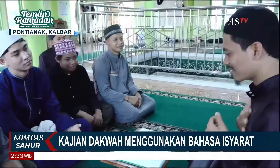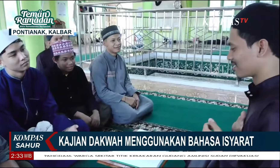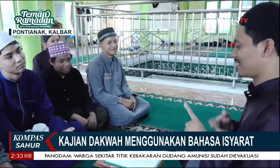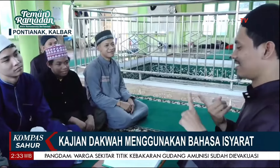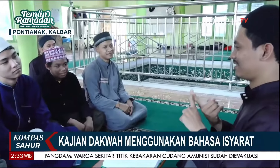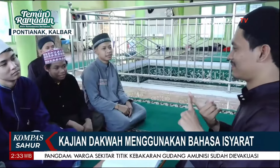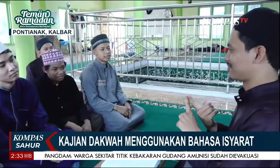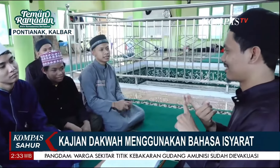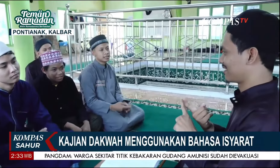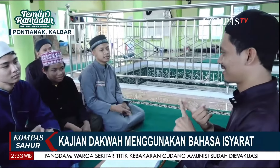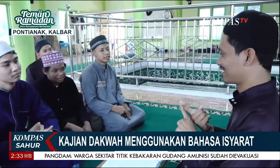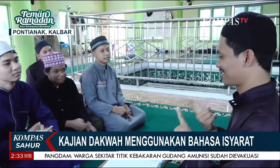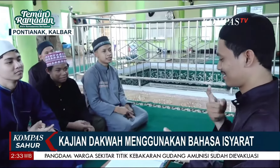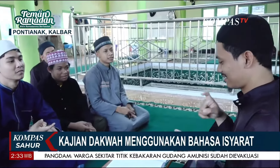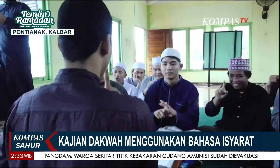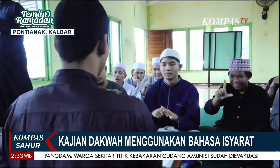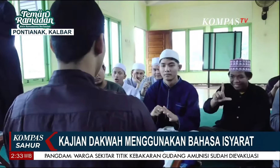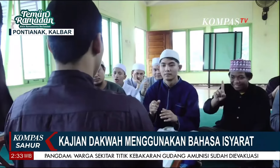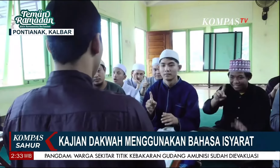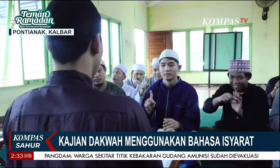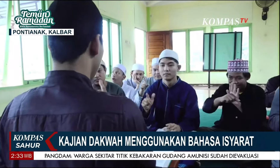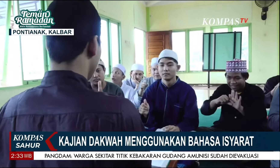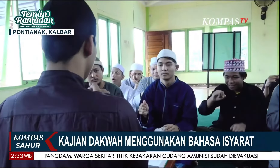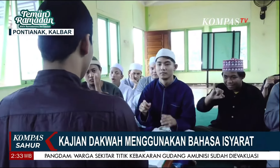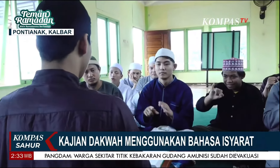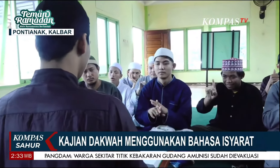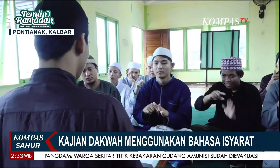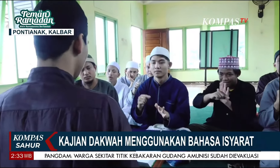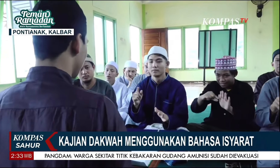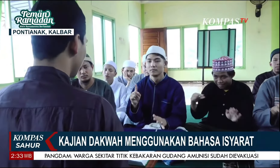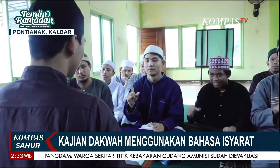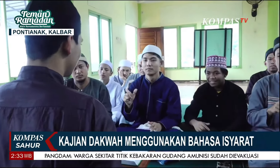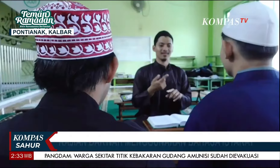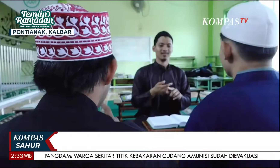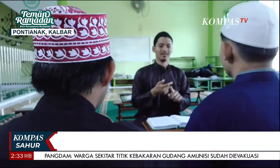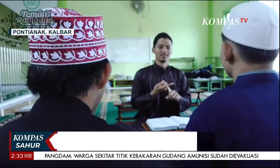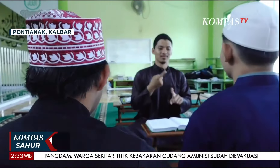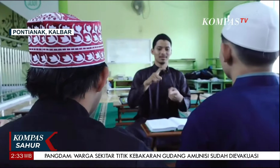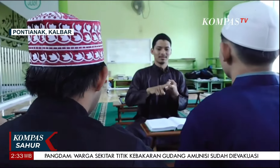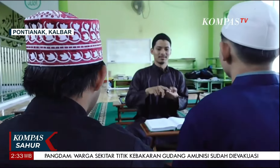baik lagisul Hardi Kompas TV pontiana Kalimantan Barat